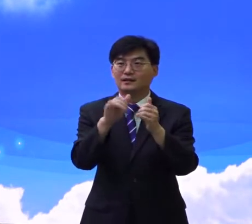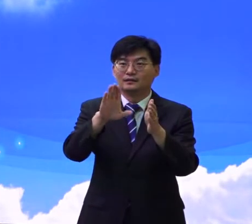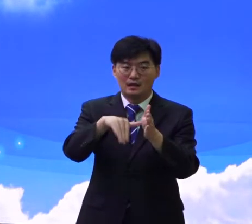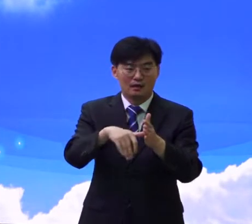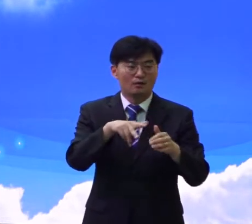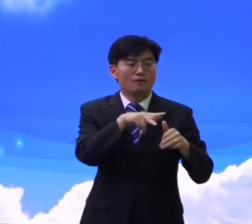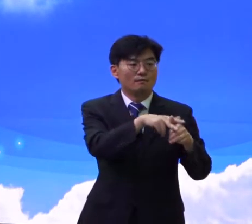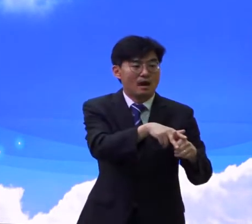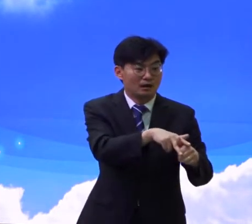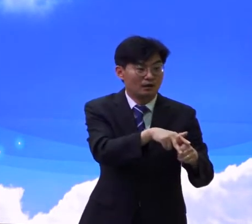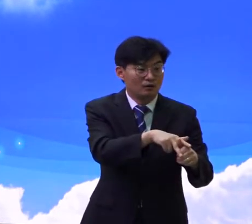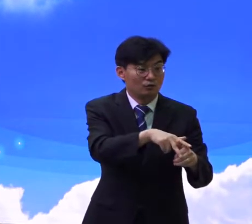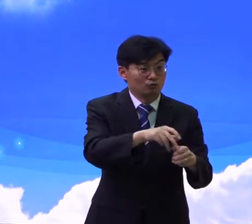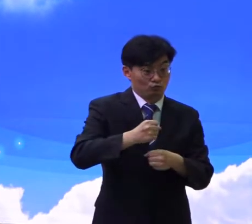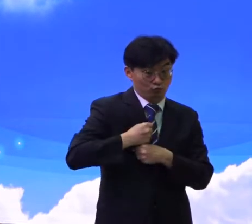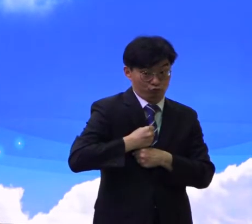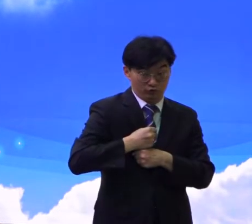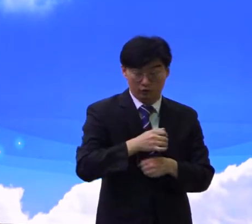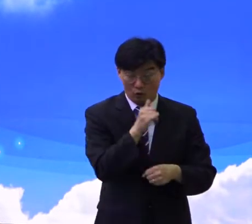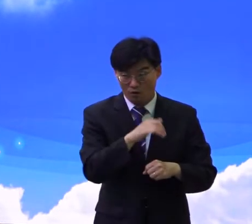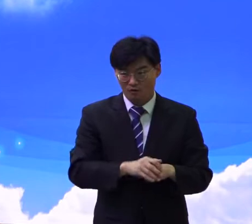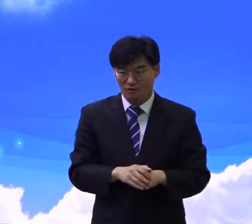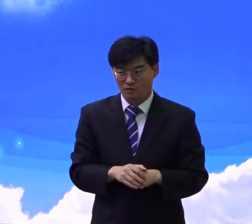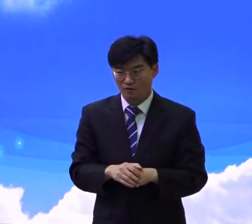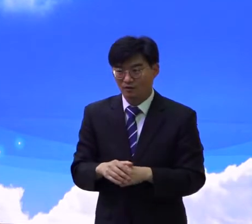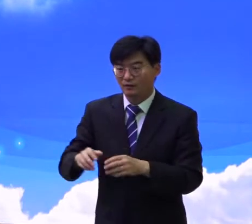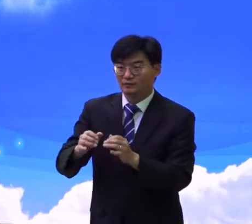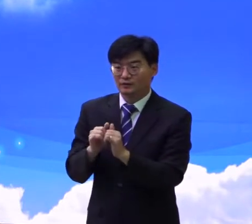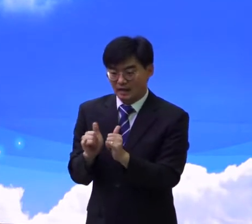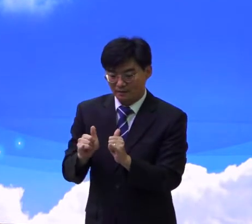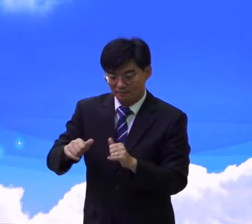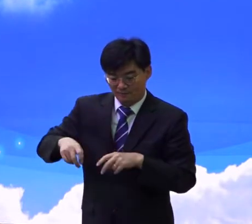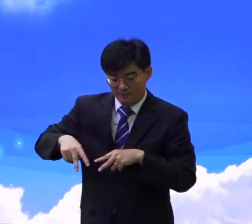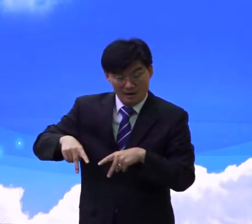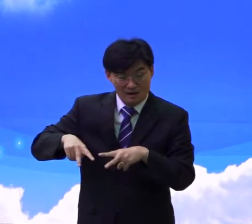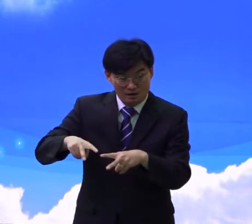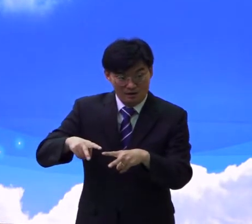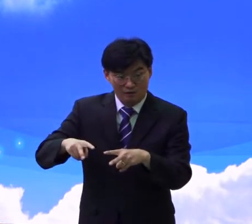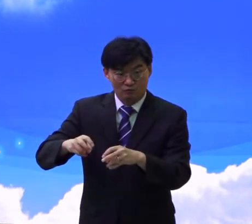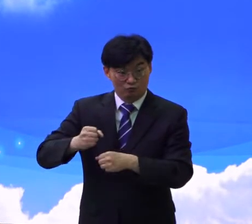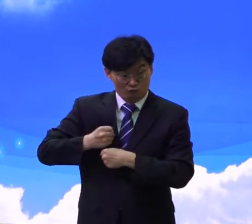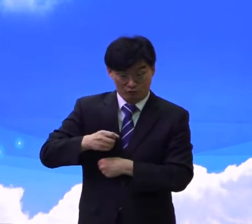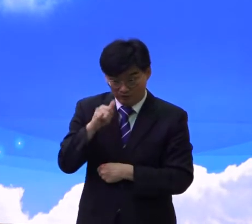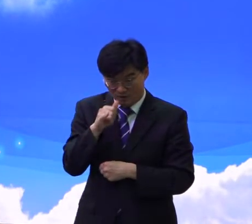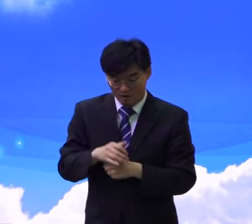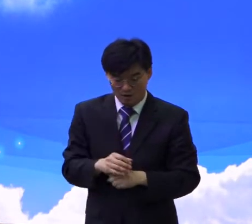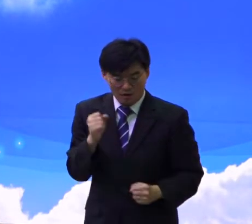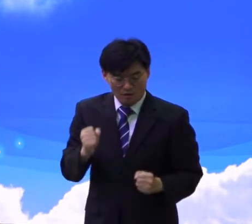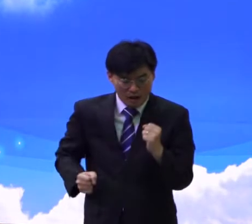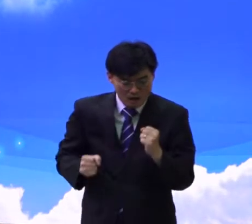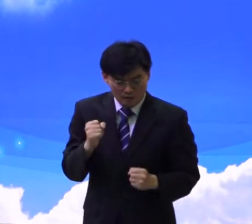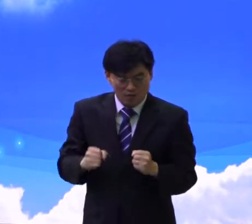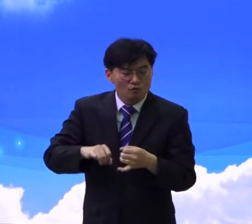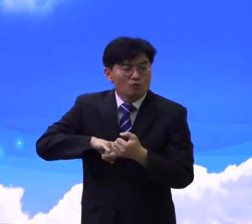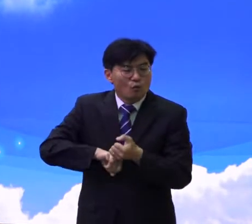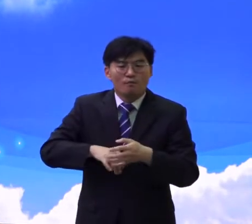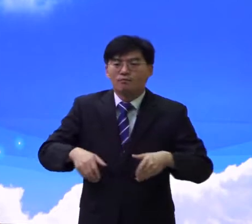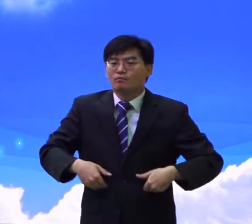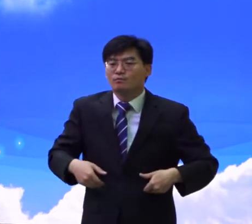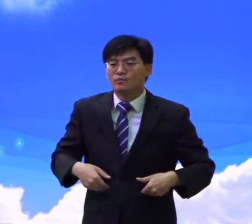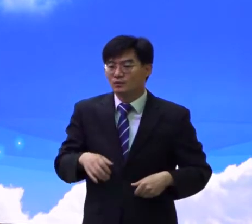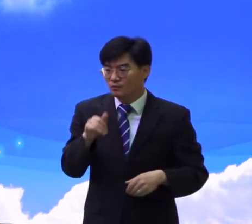장수의 뒤를, 말을 탄 장수의 뒤를 따라가는 보병들에게는 평소에 달리는 훈련이 필요합니다. 그 훈련을 하지 않으면 실제